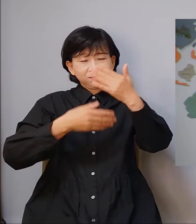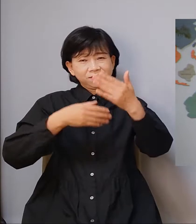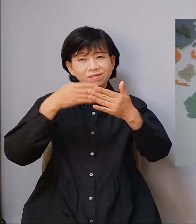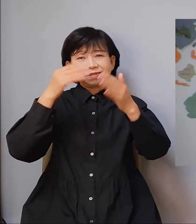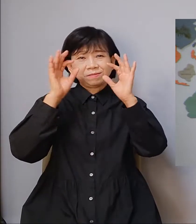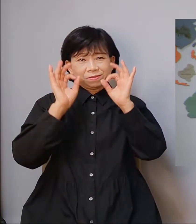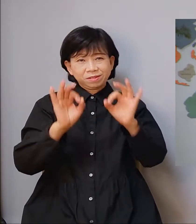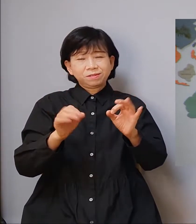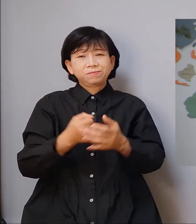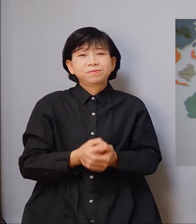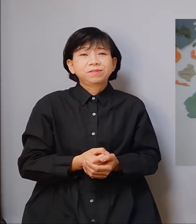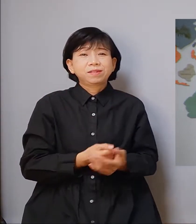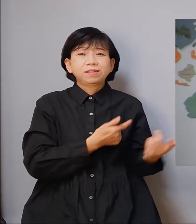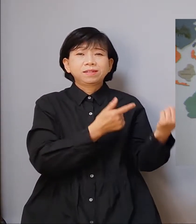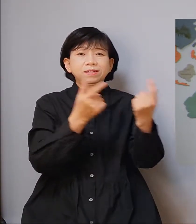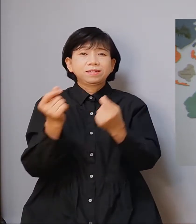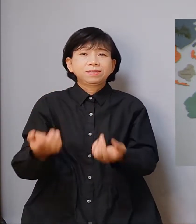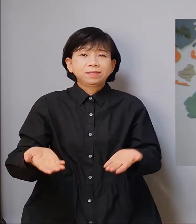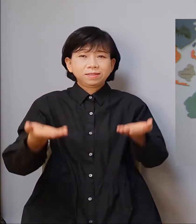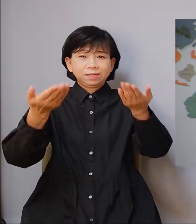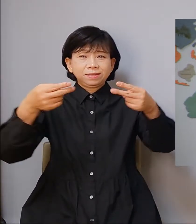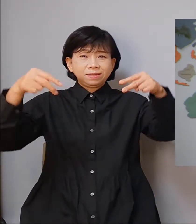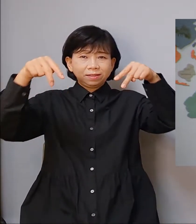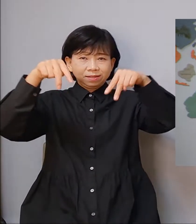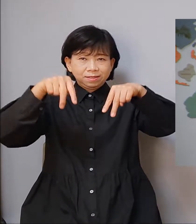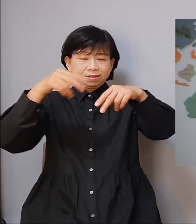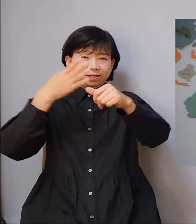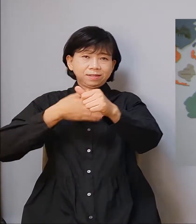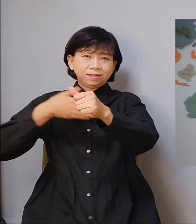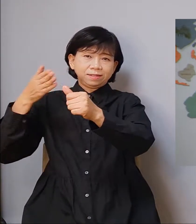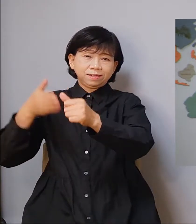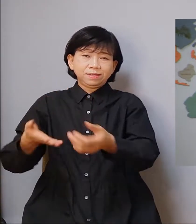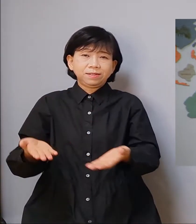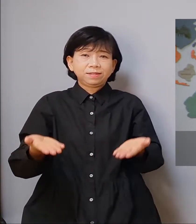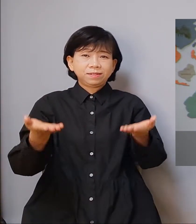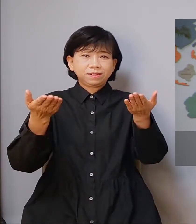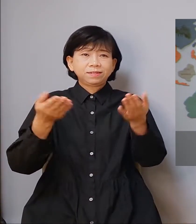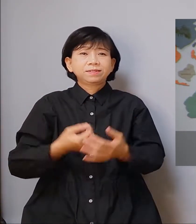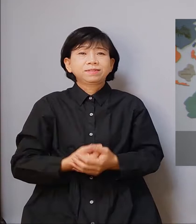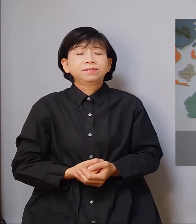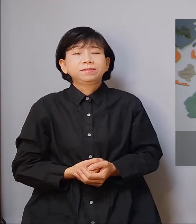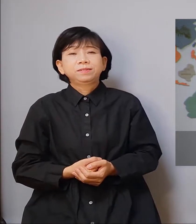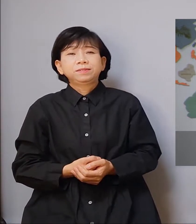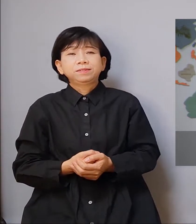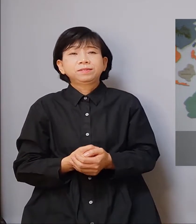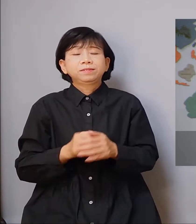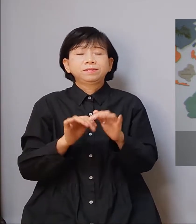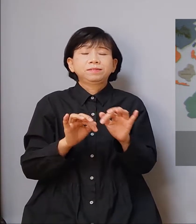일어나시겠습니다.